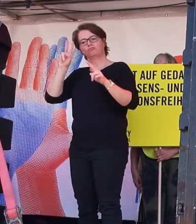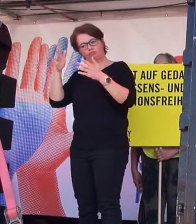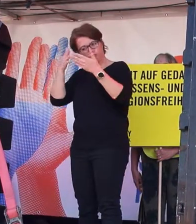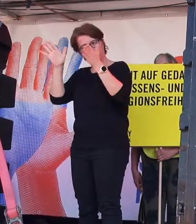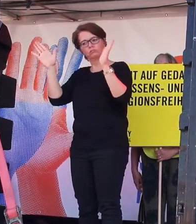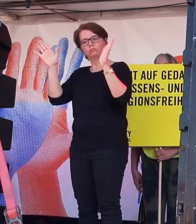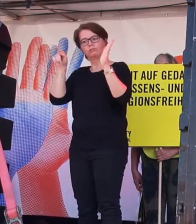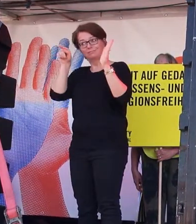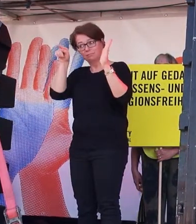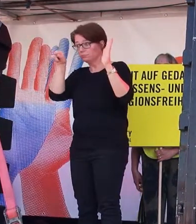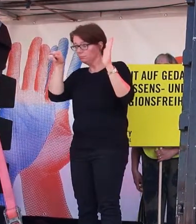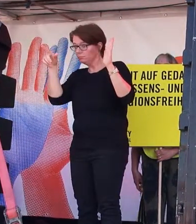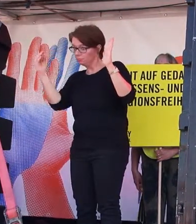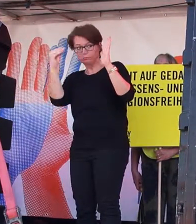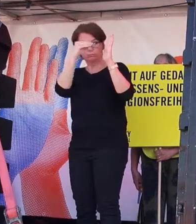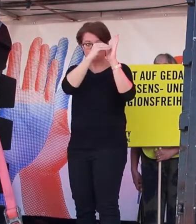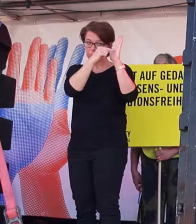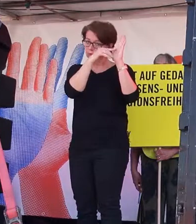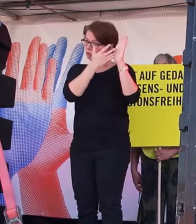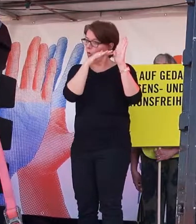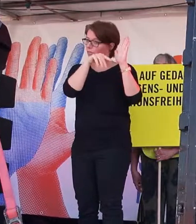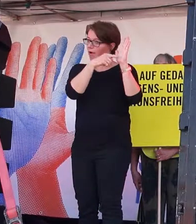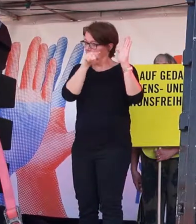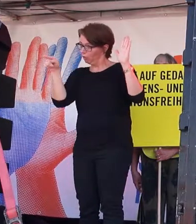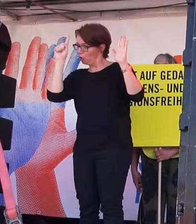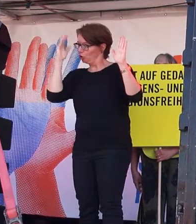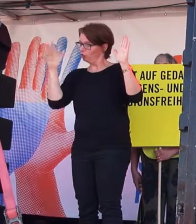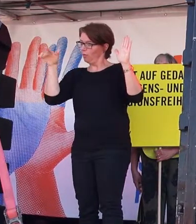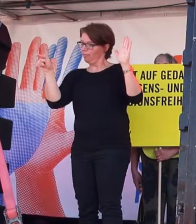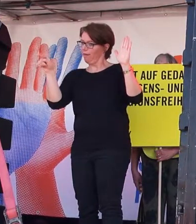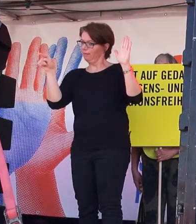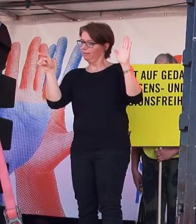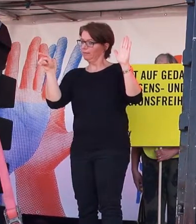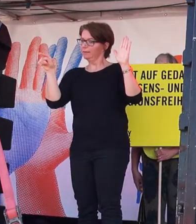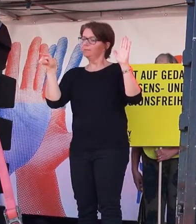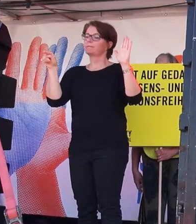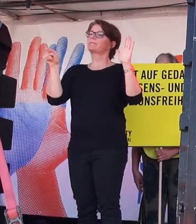Idee. Die beruhen auf unserer Überzeugung, dass alle Menschen...